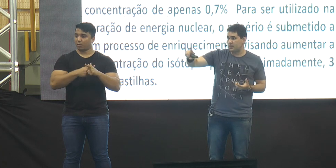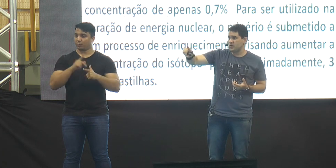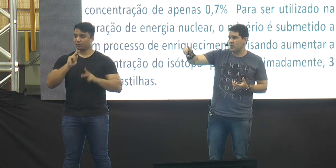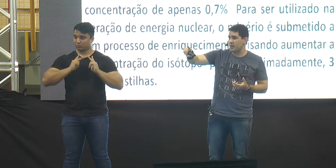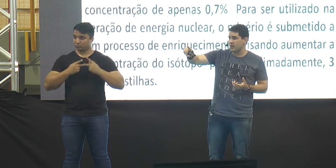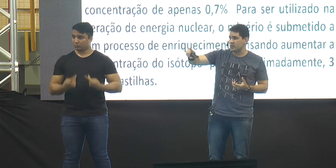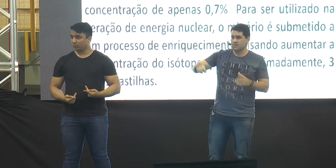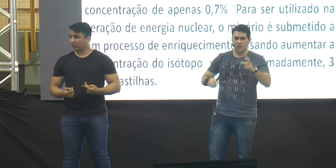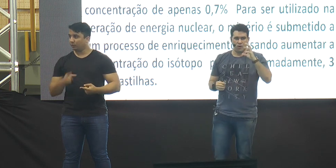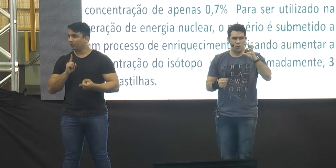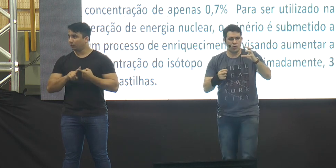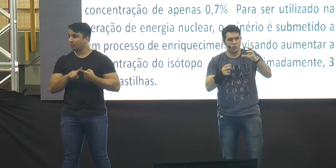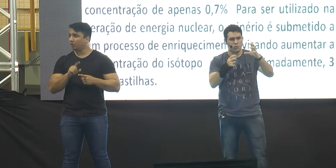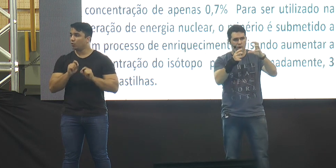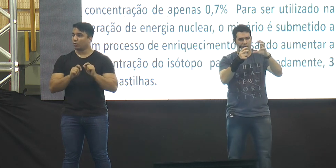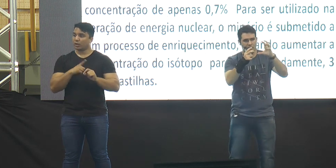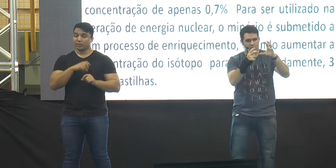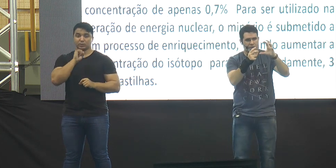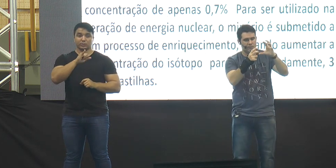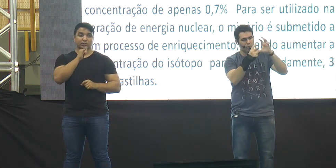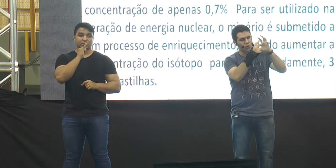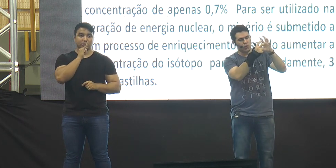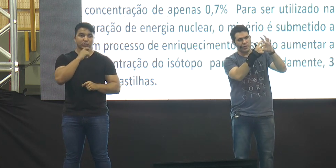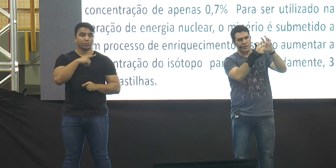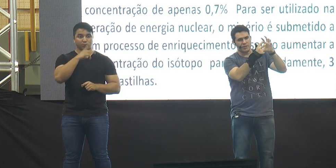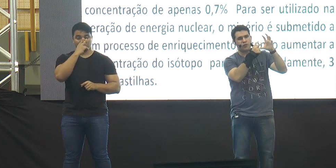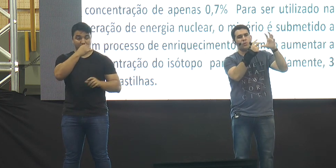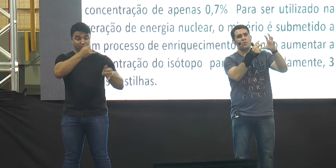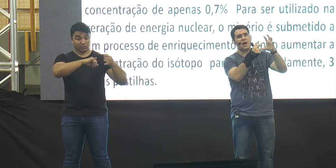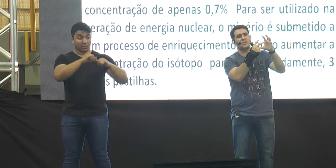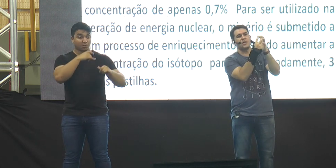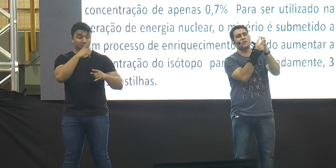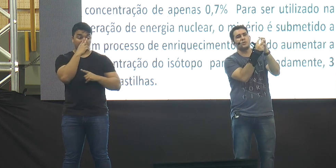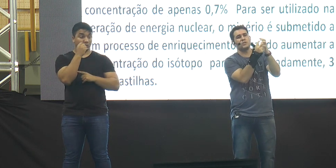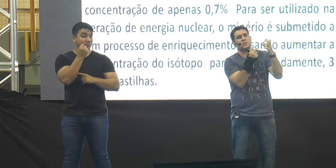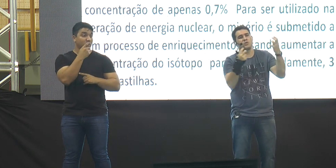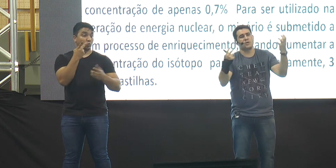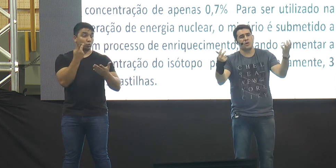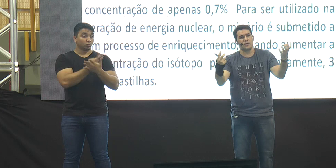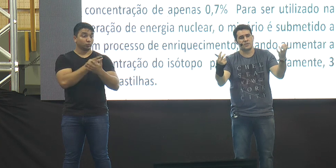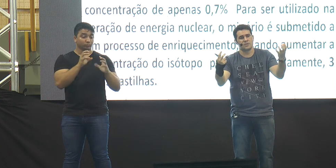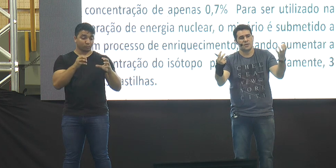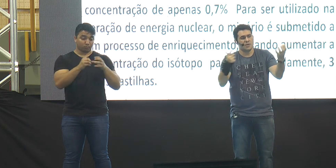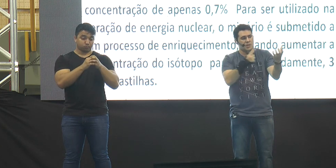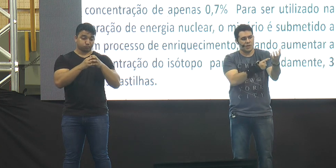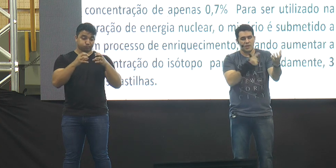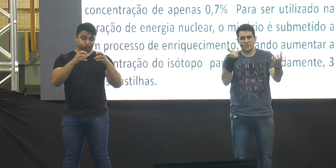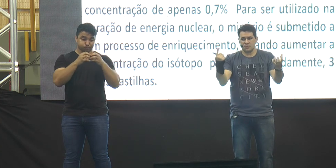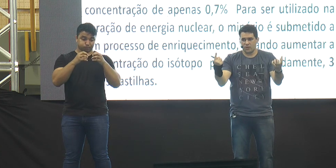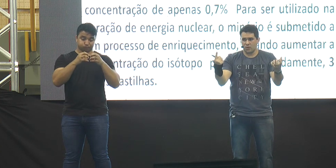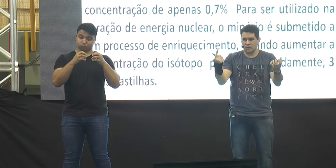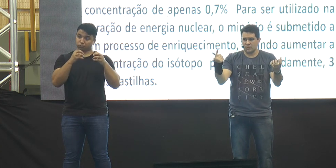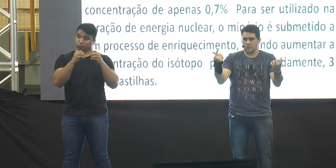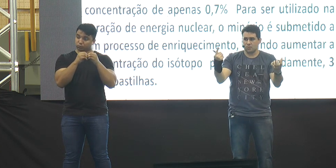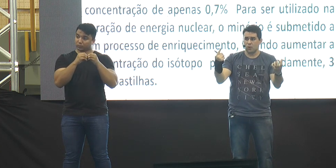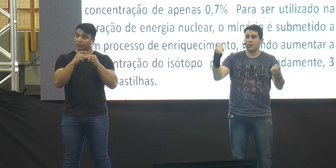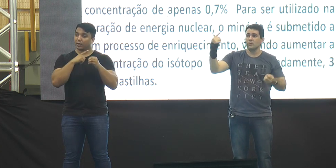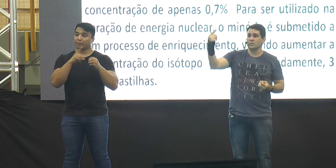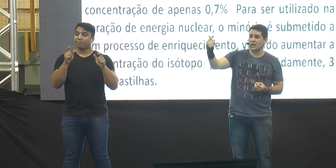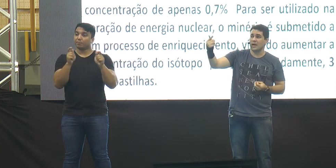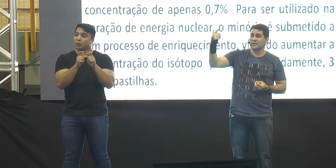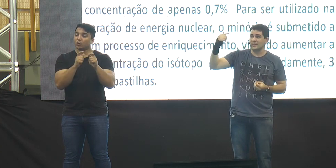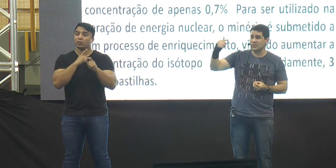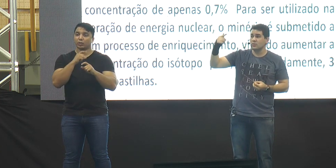humano. E principalmente, quando o elemento químico muito grande foi bombardeado e deu origem a dois menores, esses menores